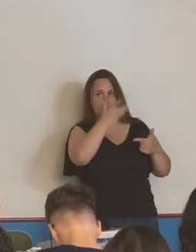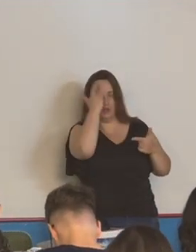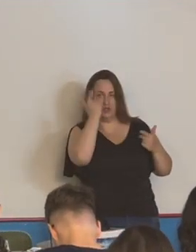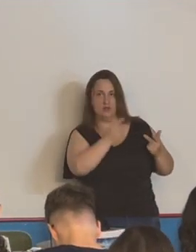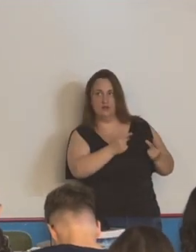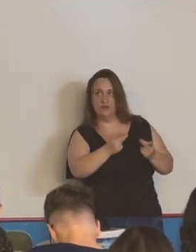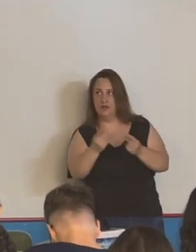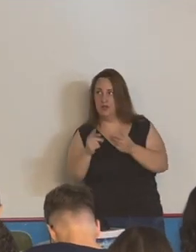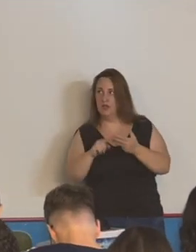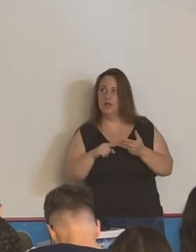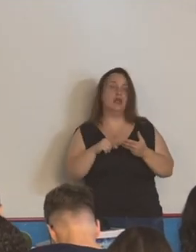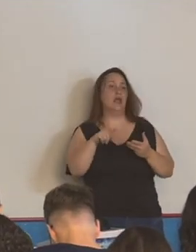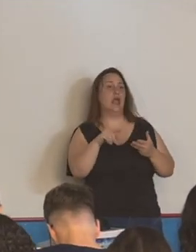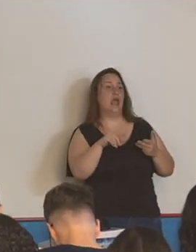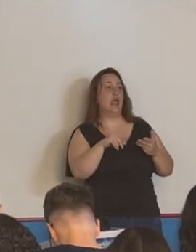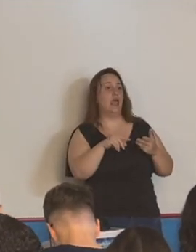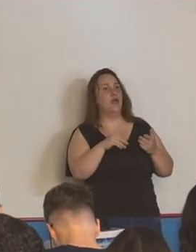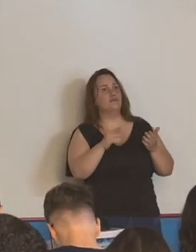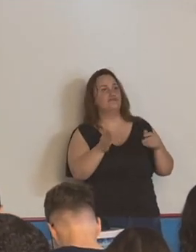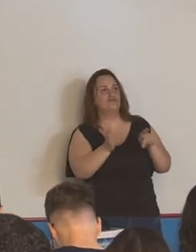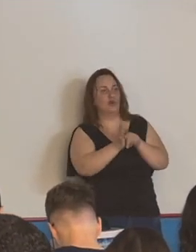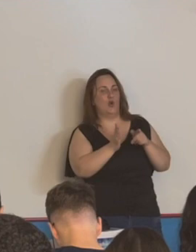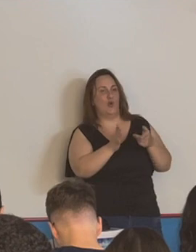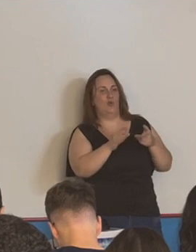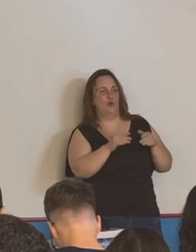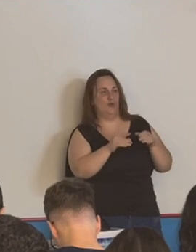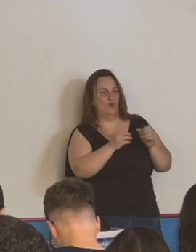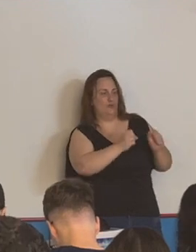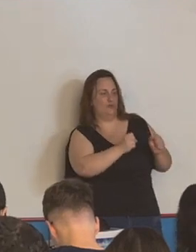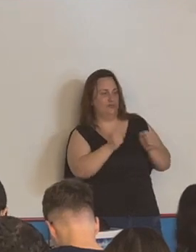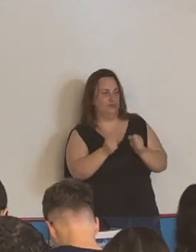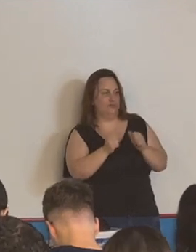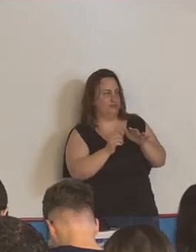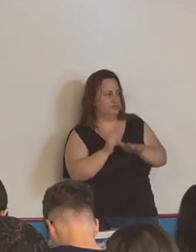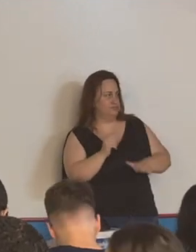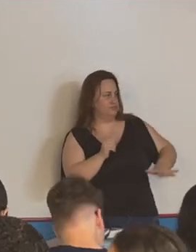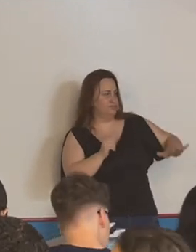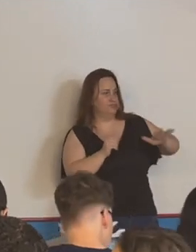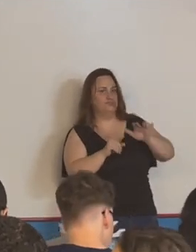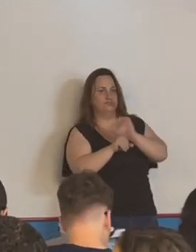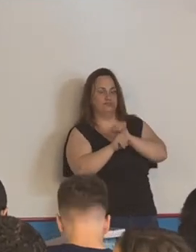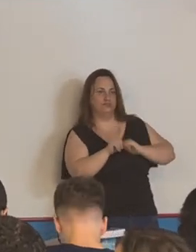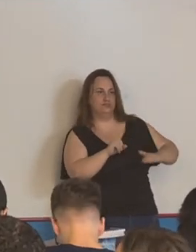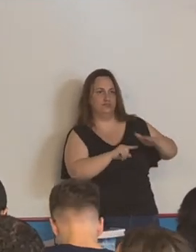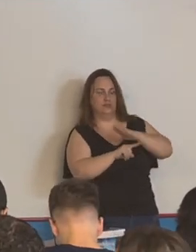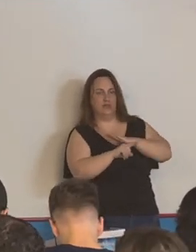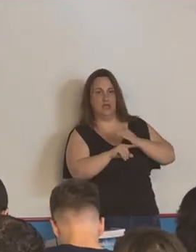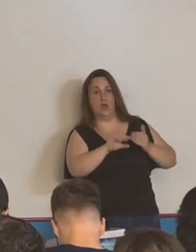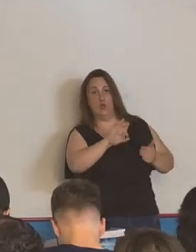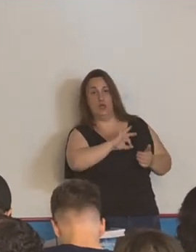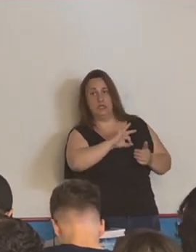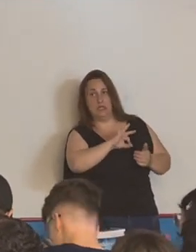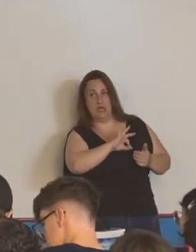personagens do sistema de poder da cidade, né? Então, o policial,